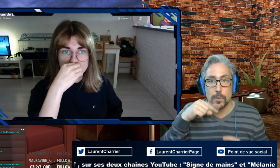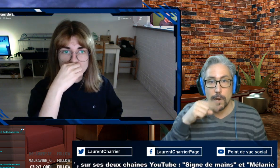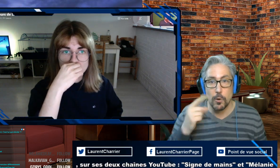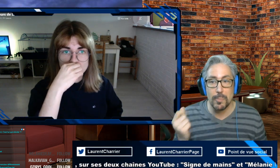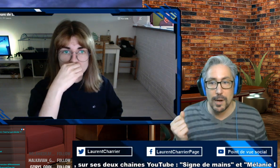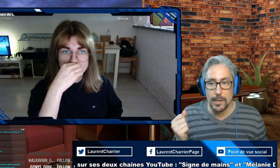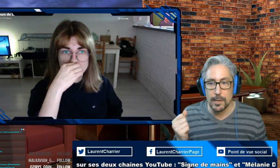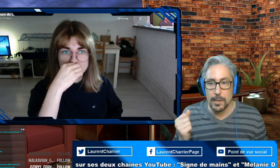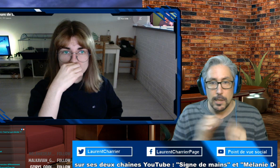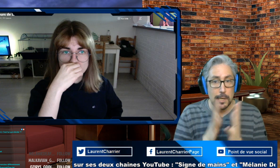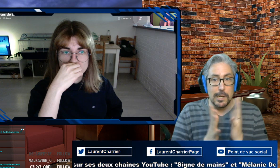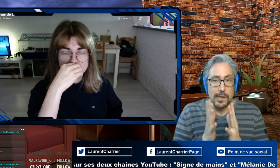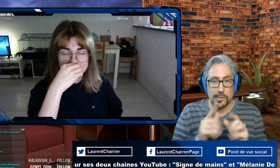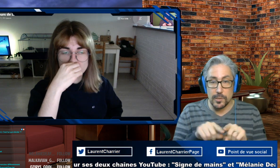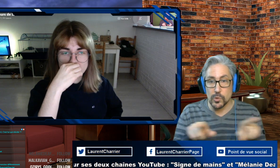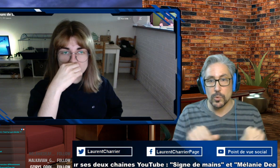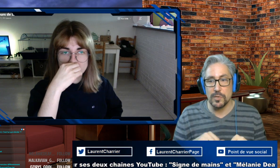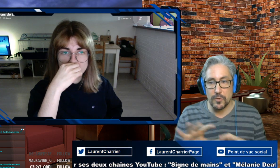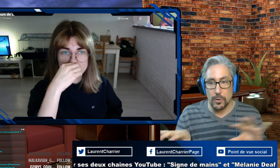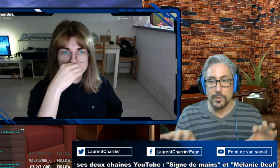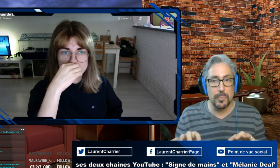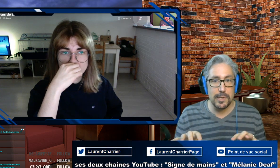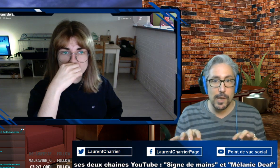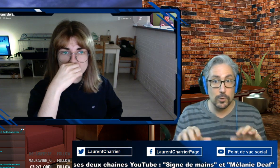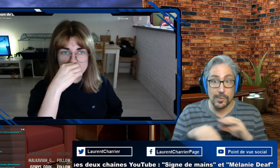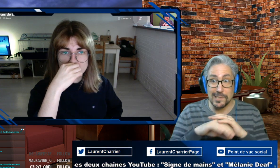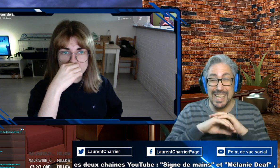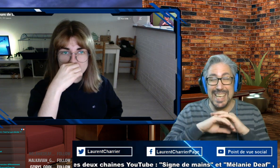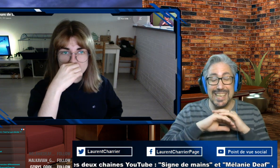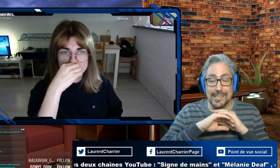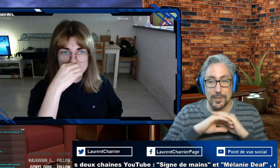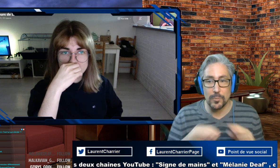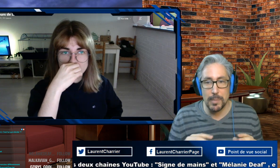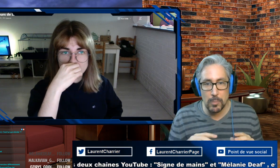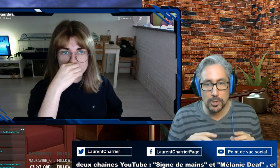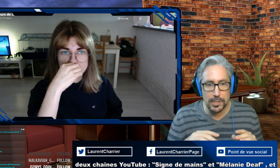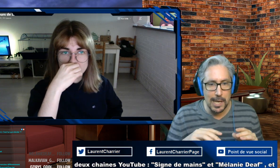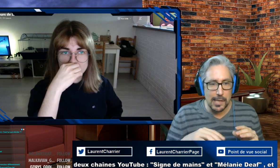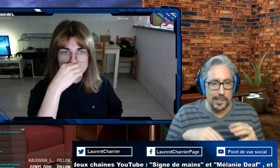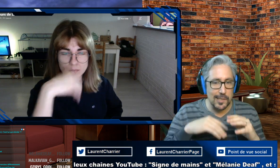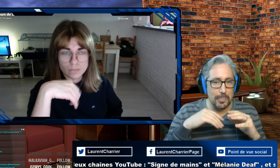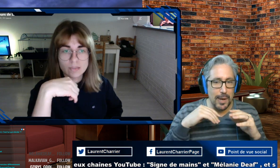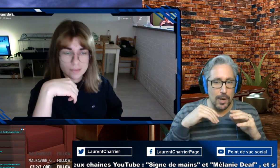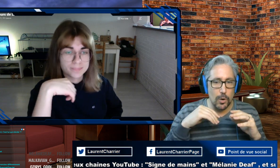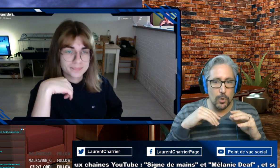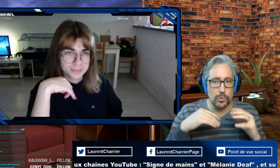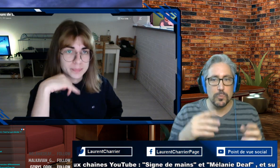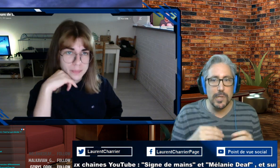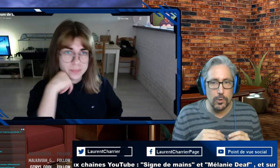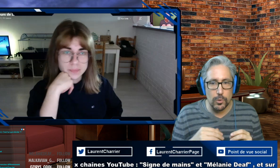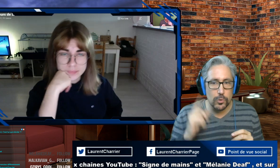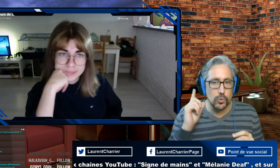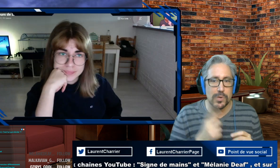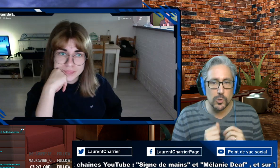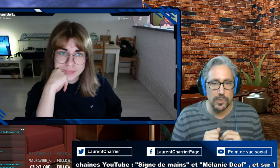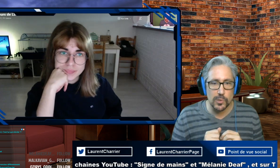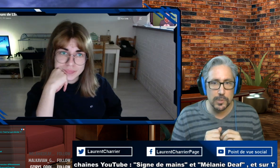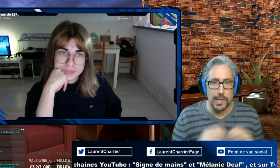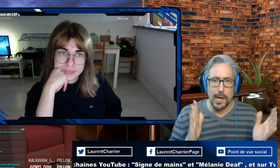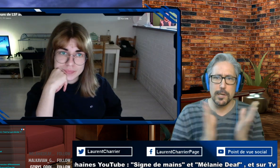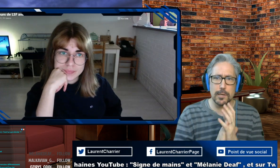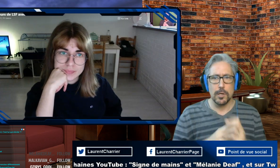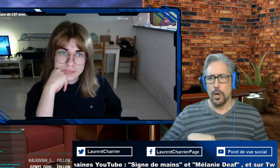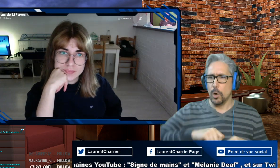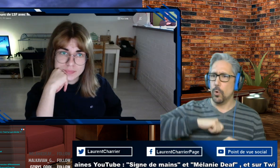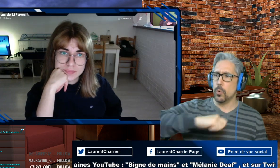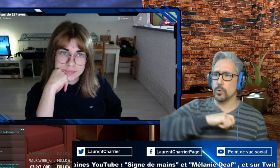de la même manière que la langue parlée, les signes sont différents d'un pays à l'autre. C'est exactement la même logique. C'est pas en 2000 que tous les sourds se sont dit